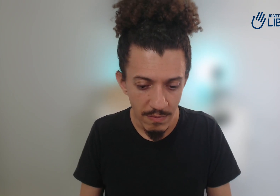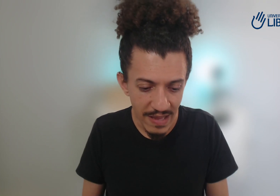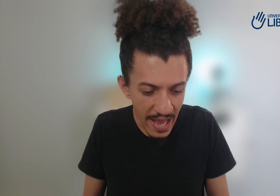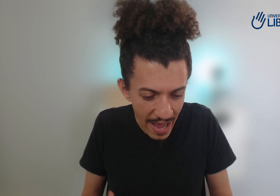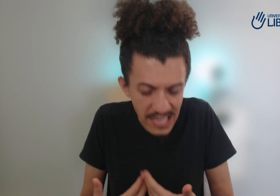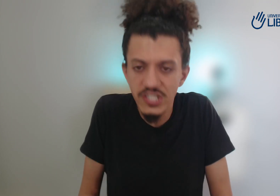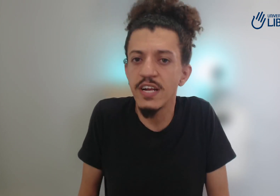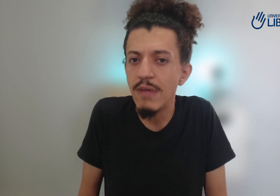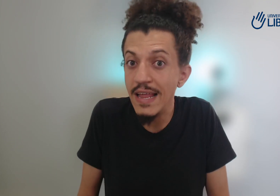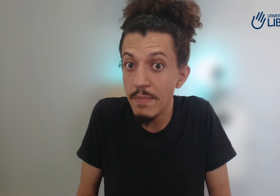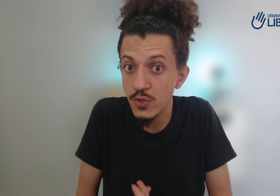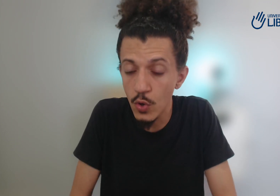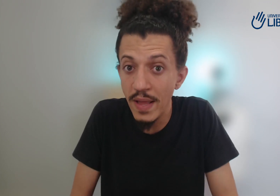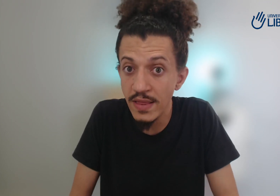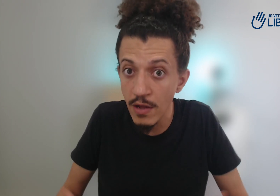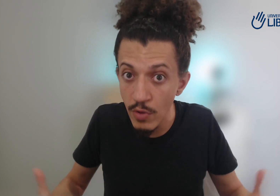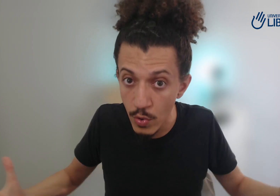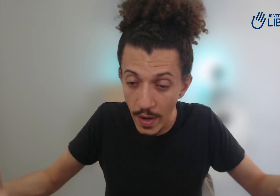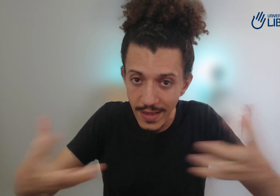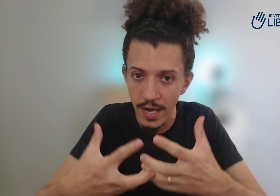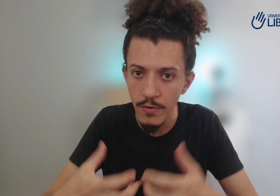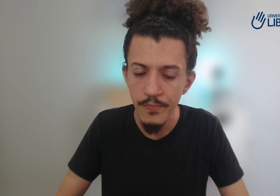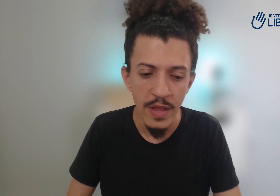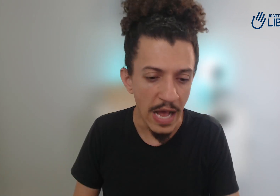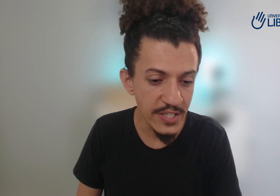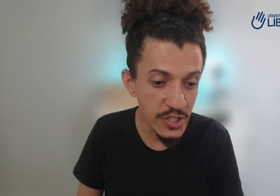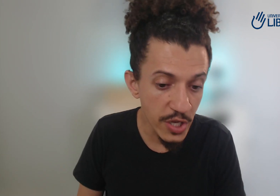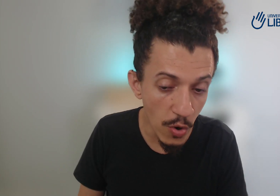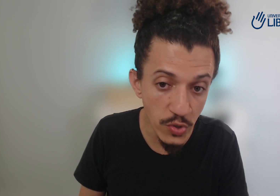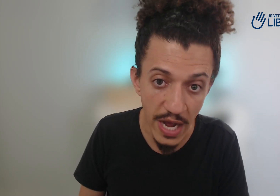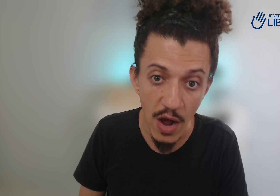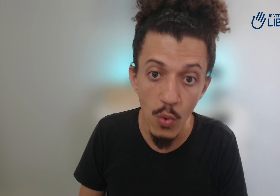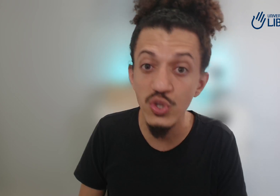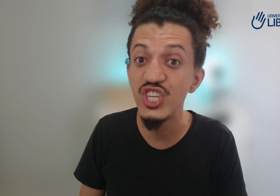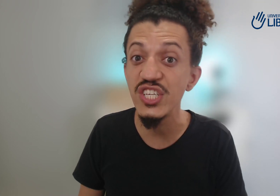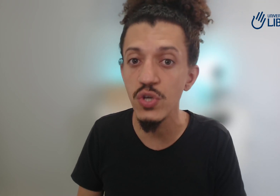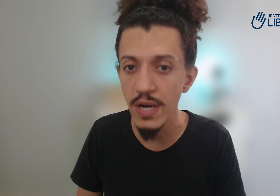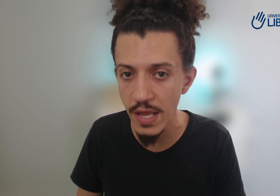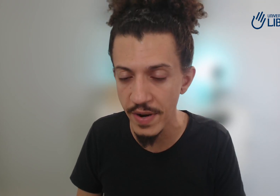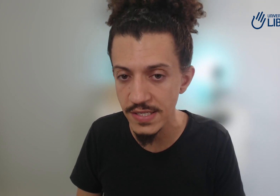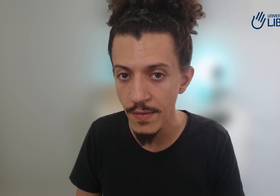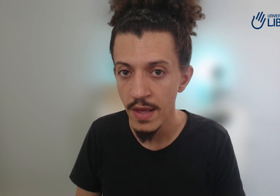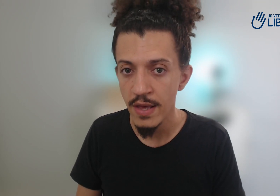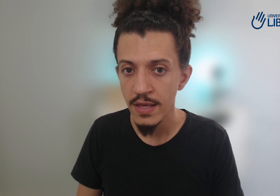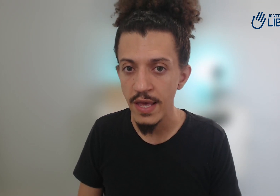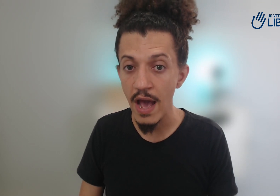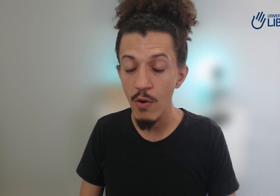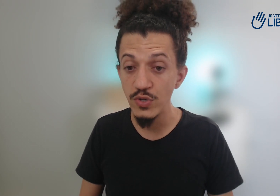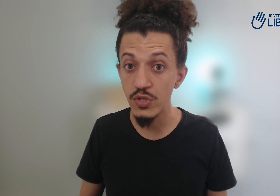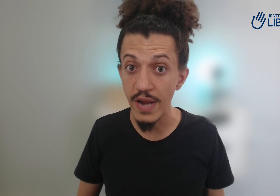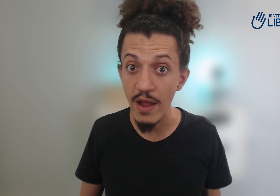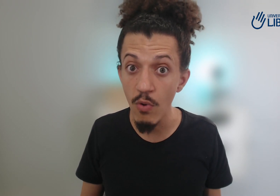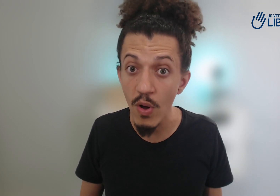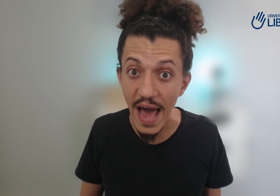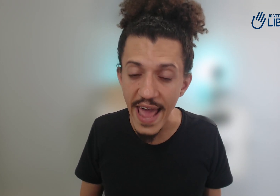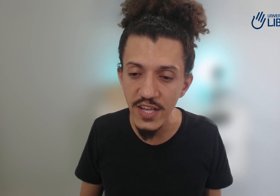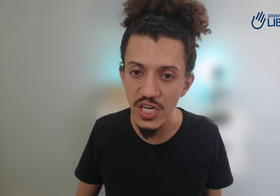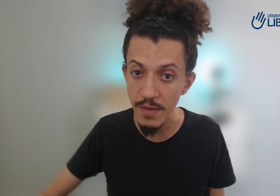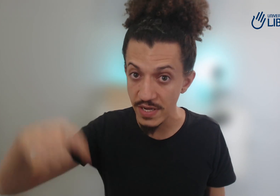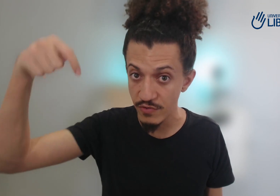ir registrando a Libras, documentando e coletando, a gente criou já o Distiolibras, que é um dicionário online de Libras. Vou